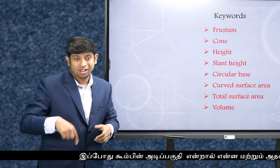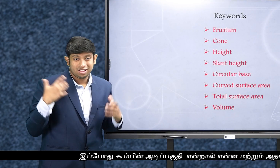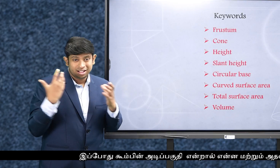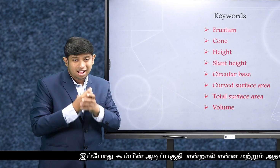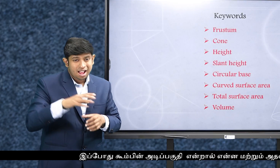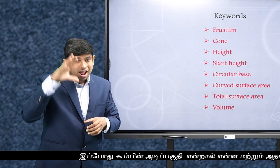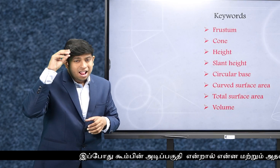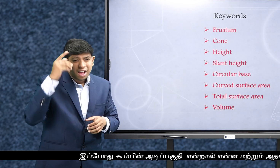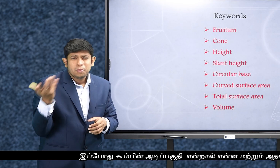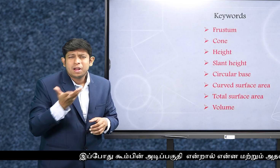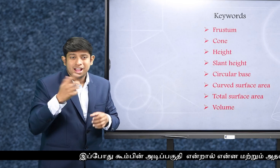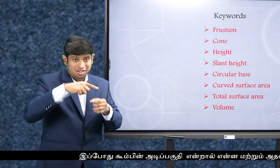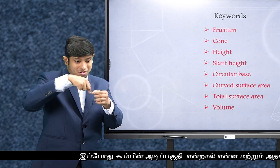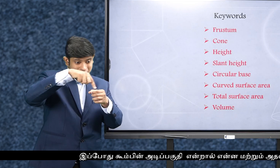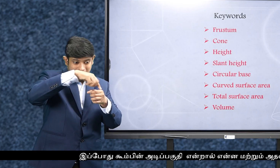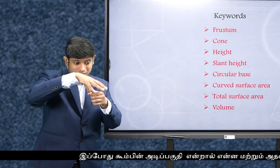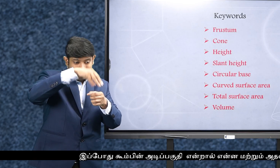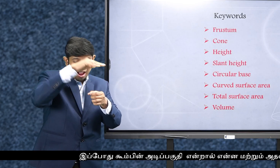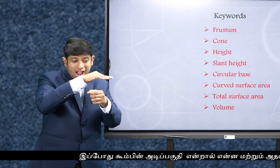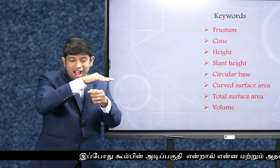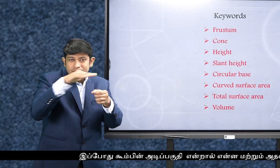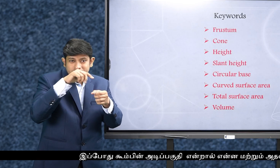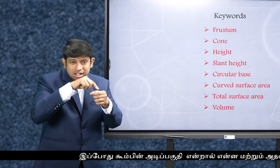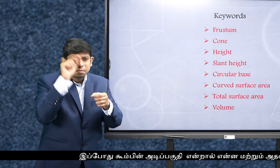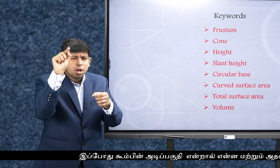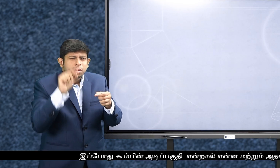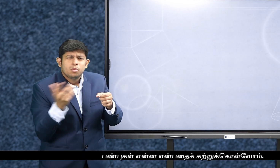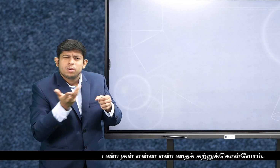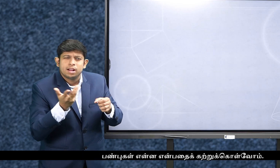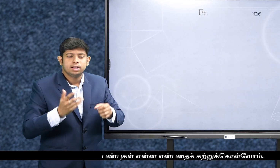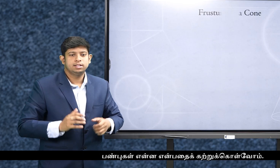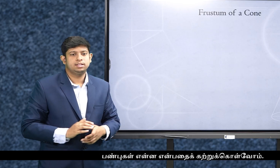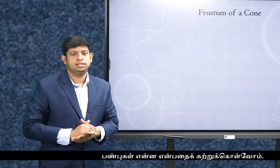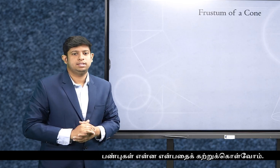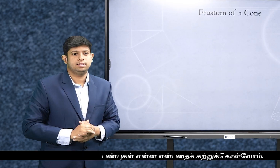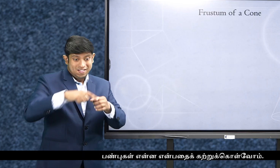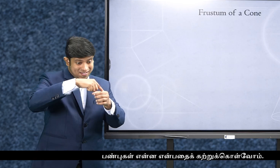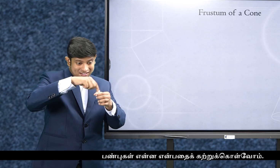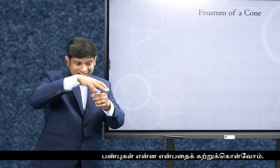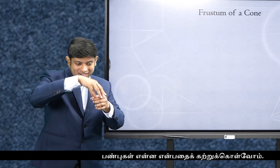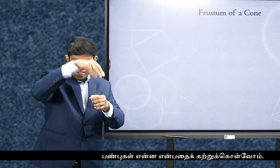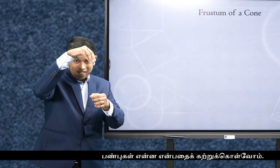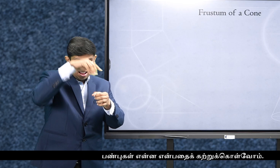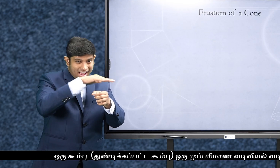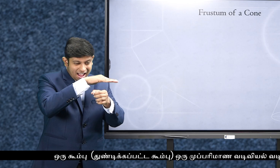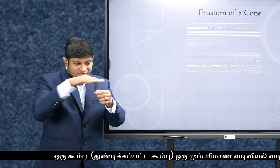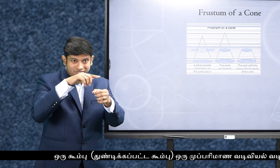இப்பொழுது கூம்பின் அடிகண்டம் என்றால் என்ன மற்றும் அதன் பண்புகள் என்ன என்பதை கற்றுக்கொள்வோம். கூம்பு,